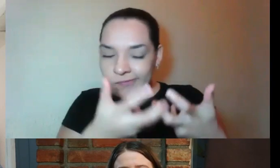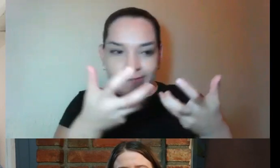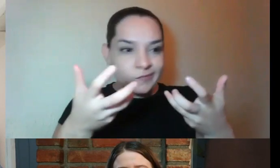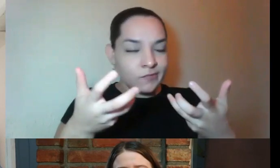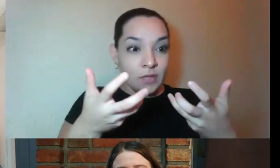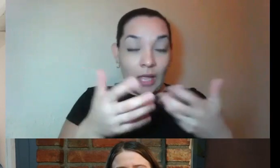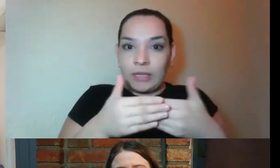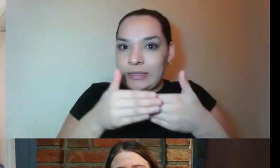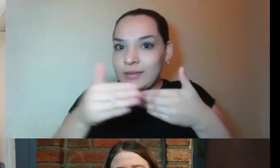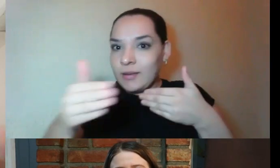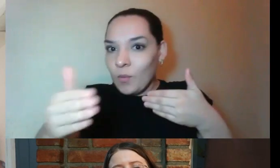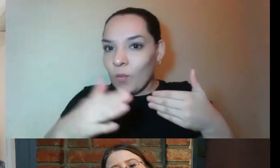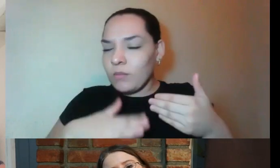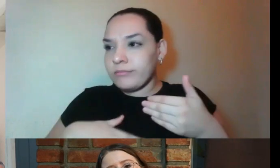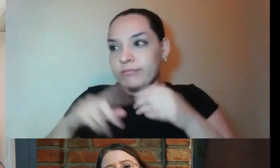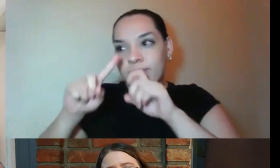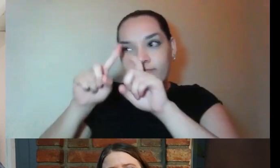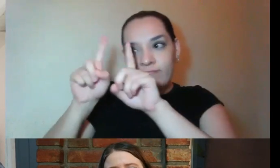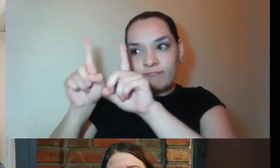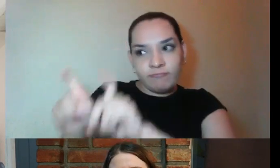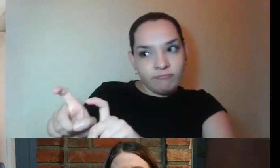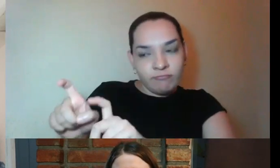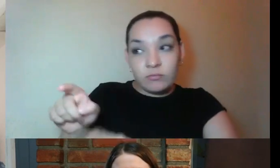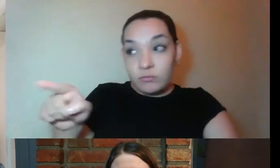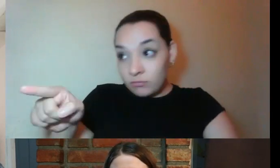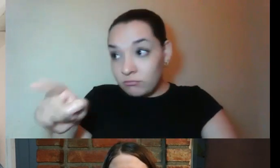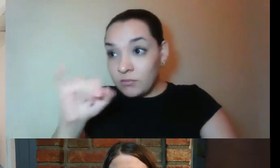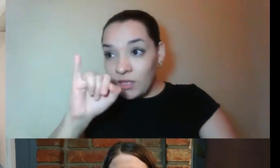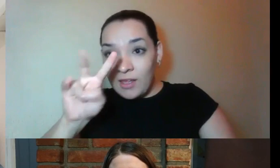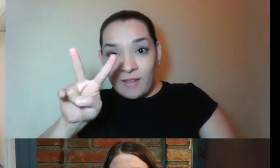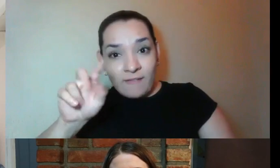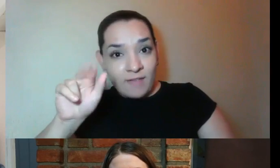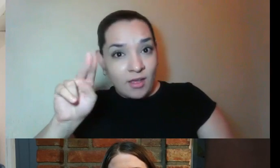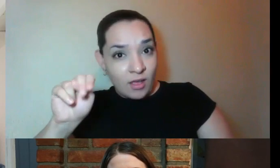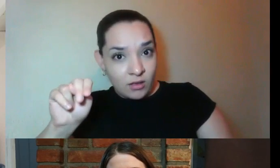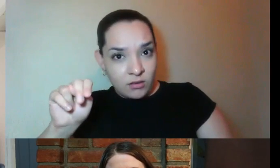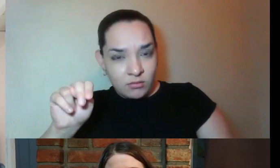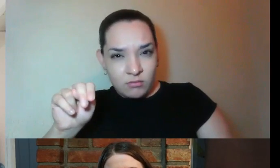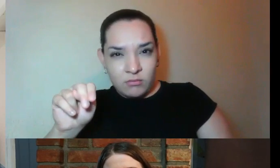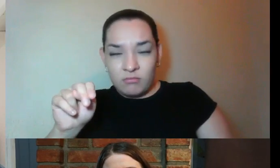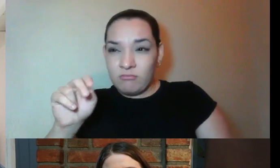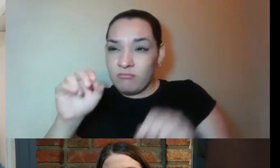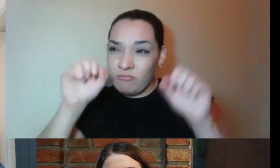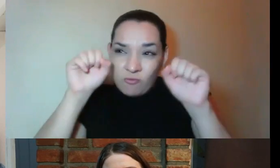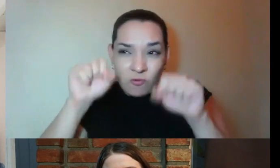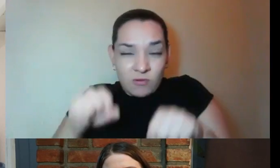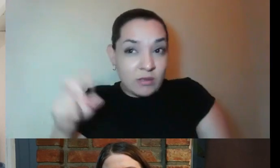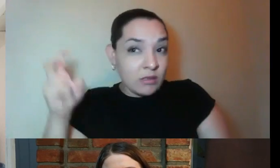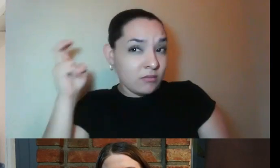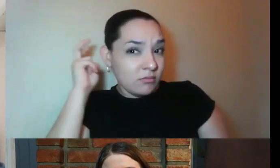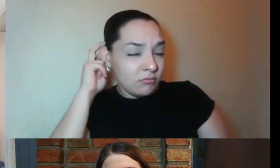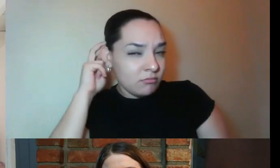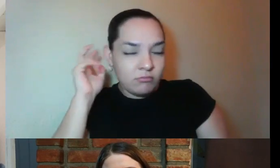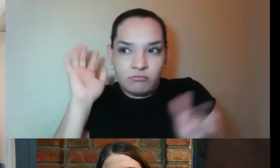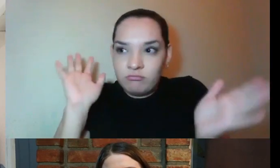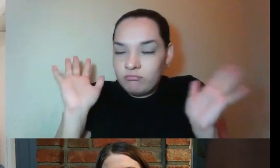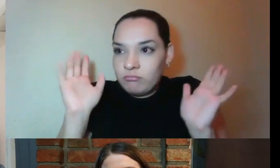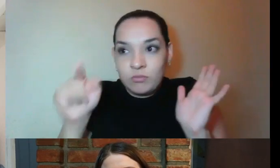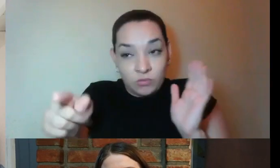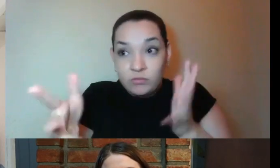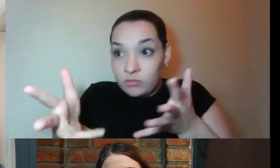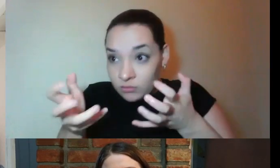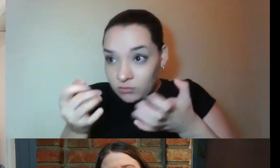me preguntaron: Iván, está la posibilidad del implante coclear. ¿Te querés operar? ¿Qué